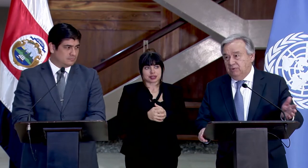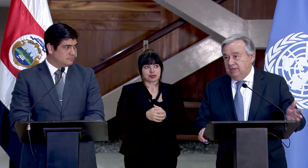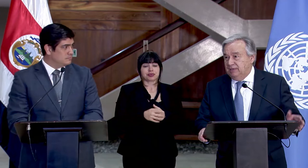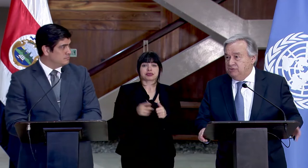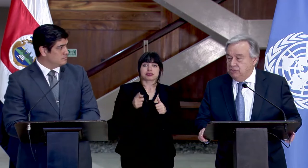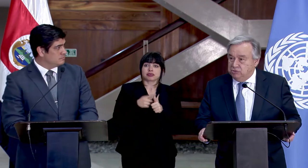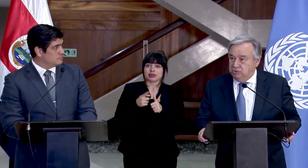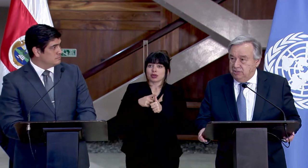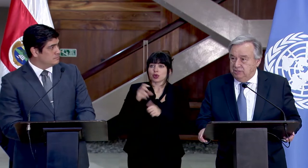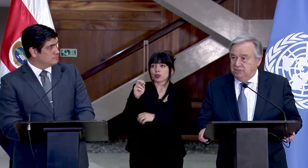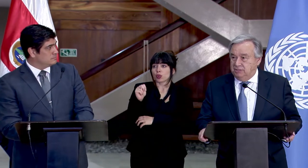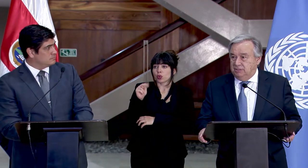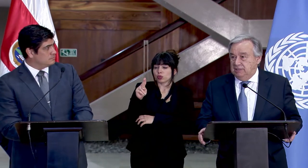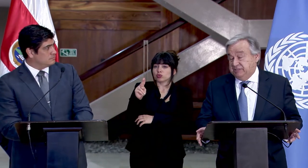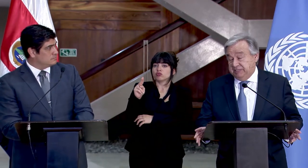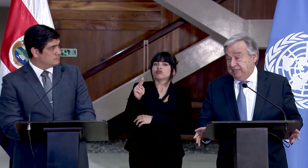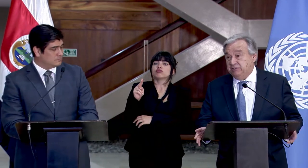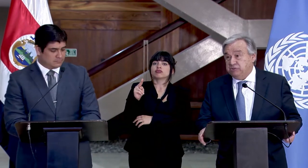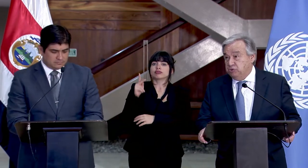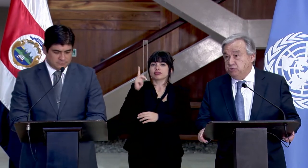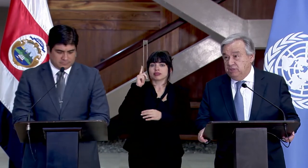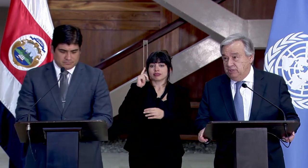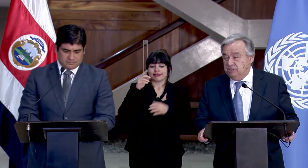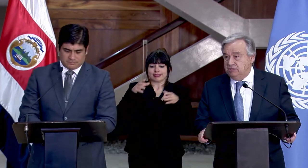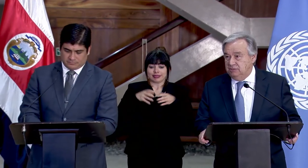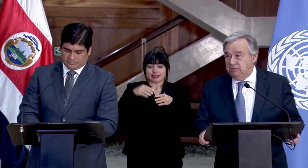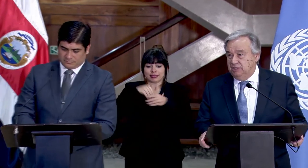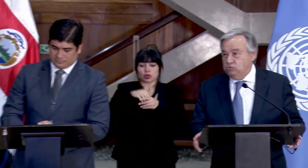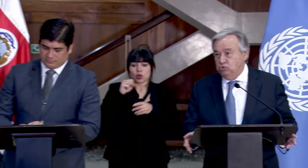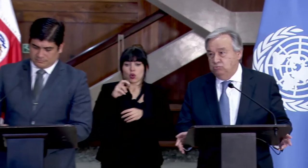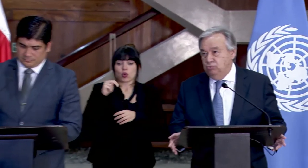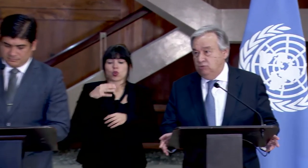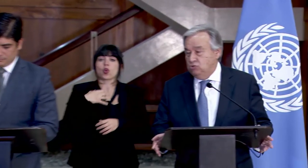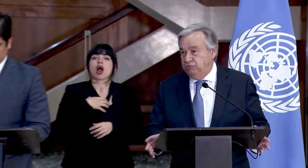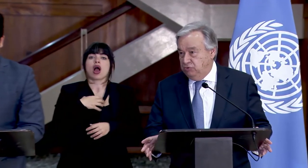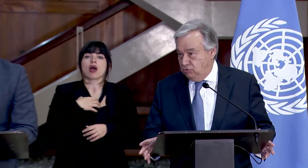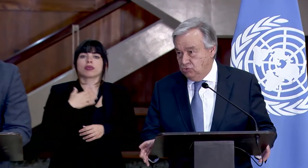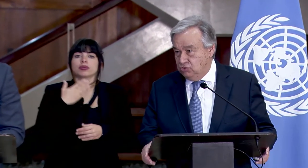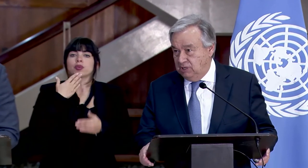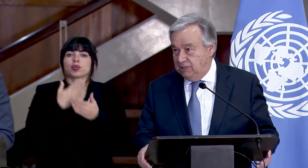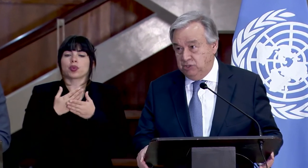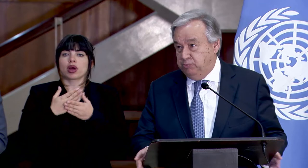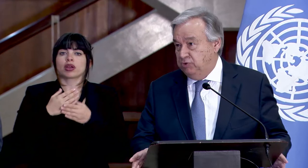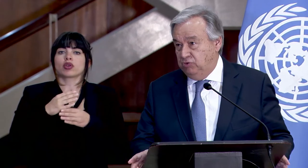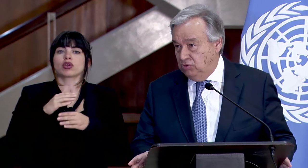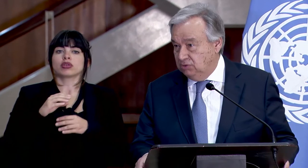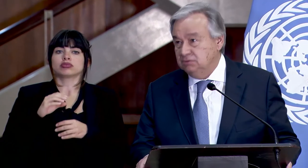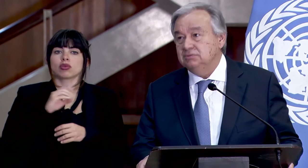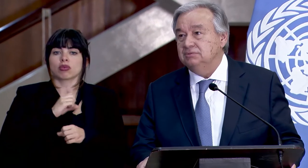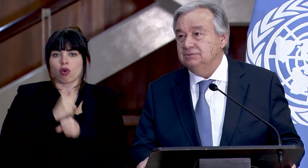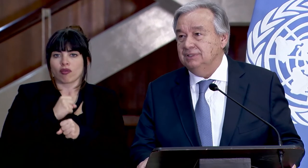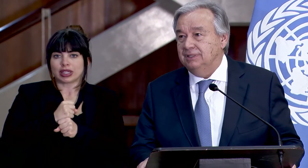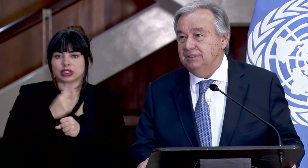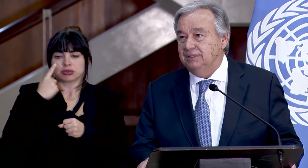En primer lugar, Naciones Unidas, el secretario de Naciones Unidas tiene sus buenos oficios a la